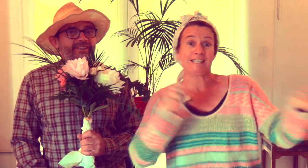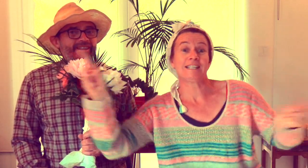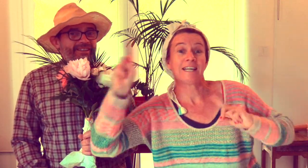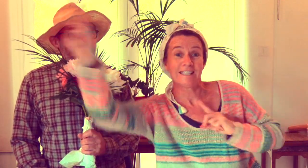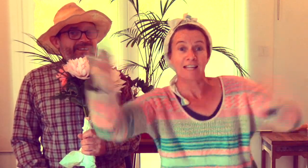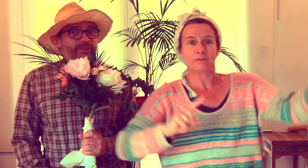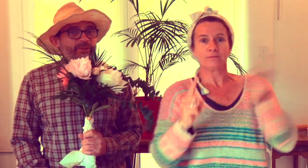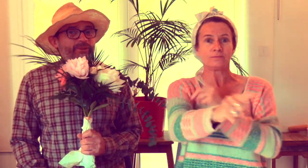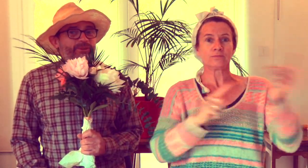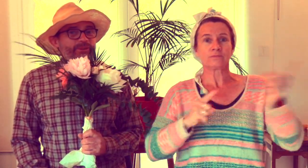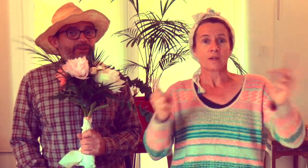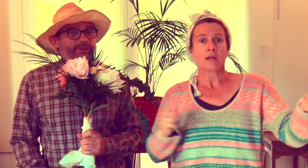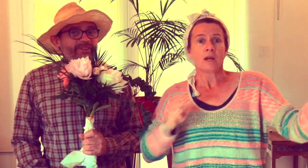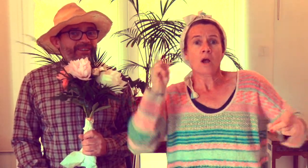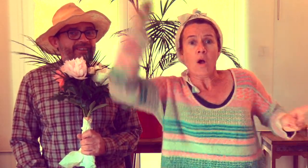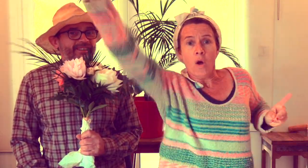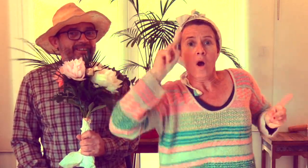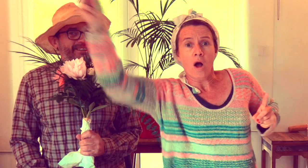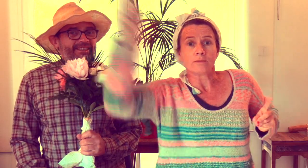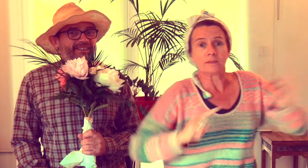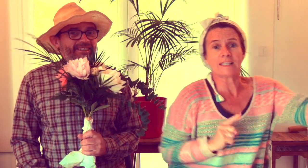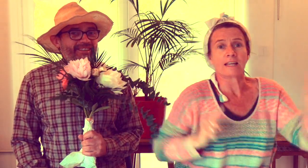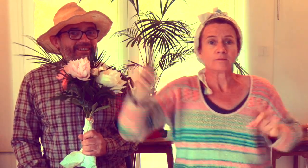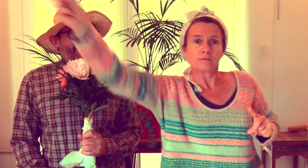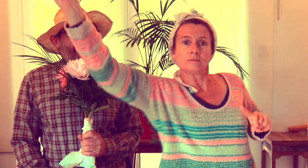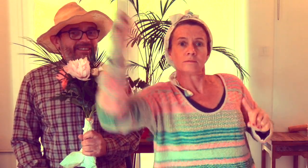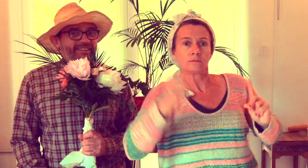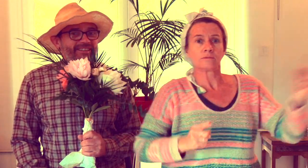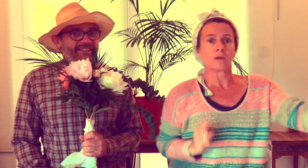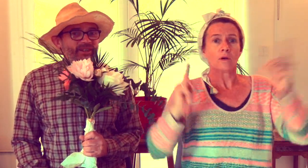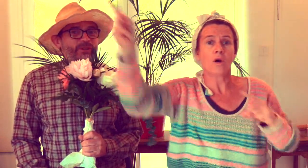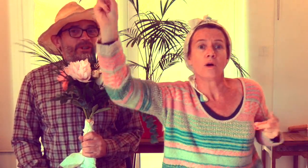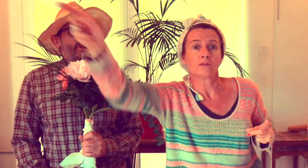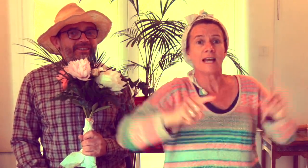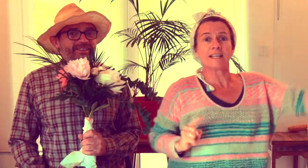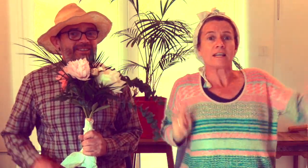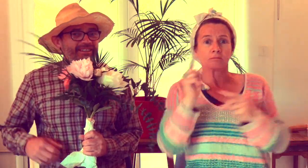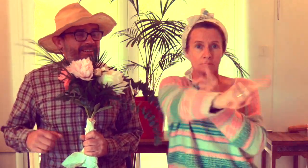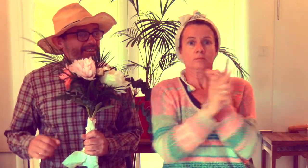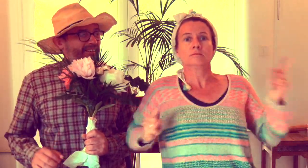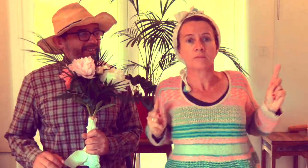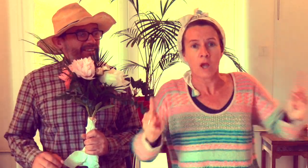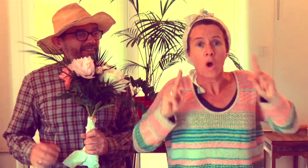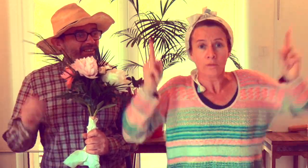zai zai zai. Oh. Oh. Zai zai. Oh. Zai zai.